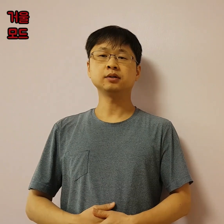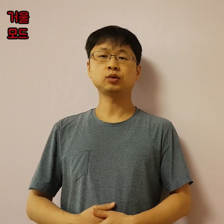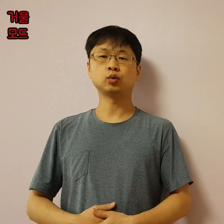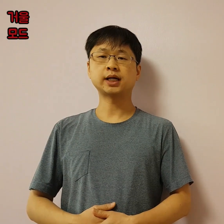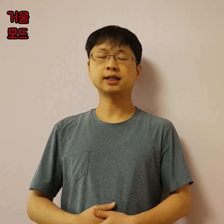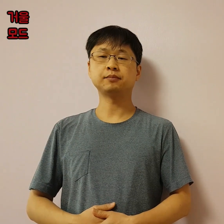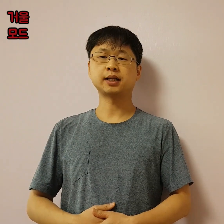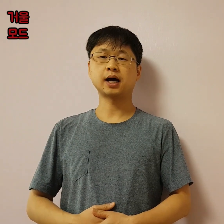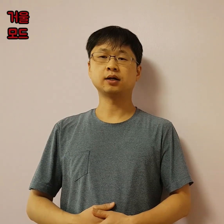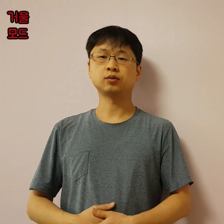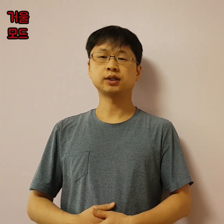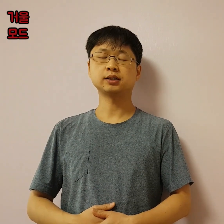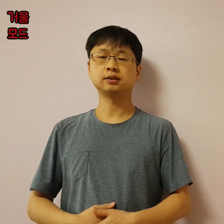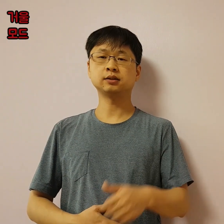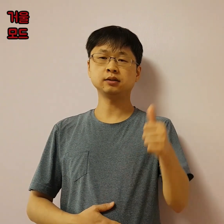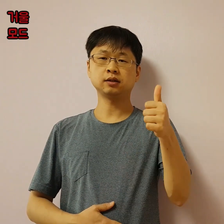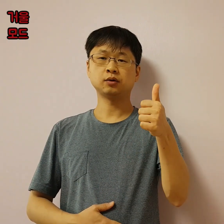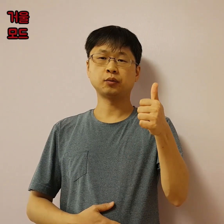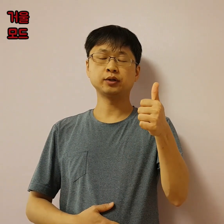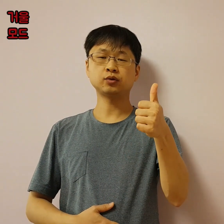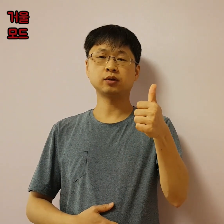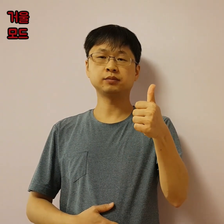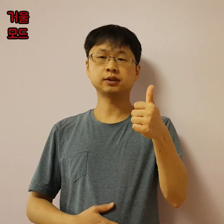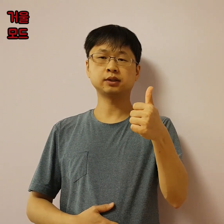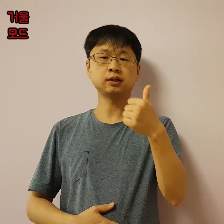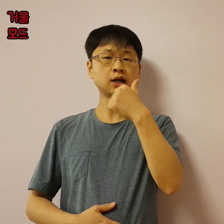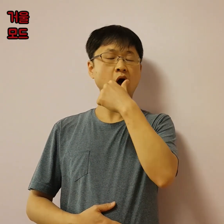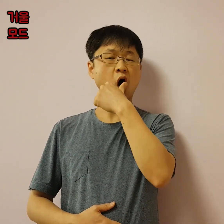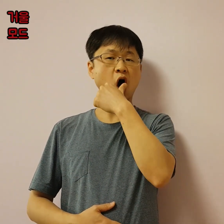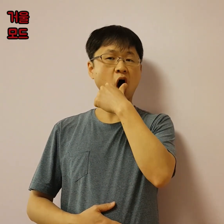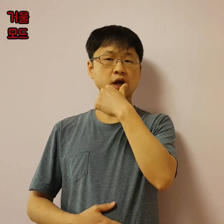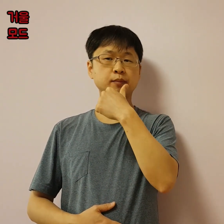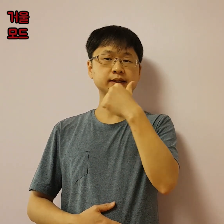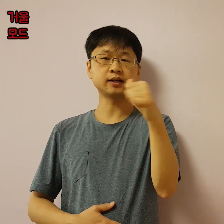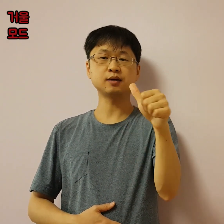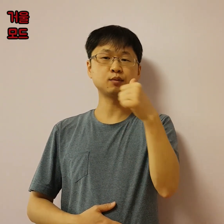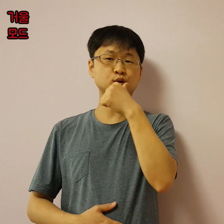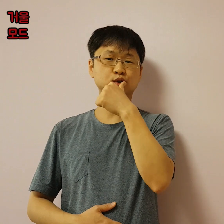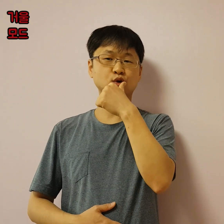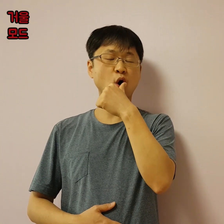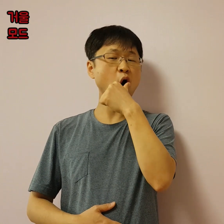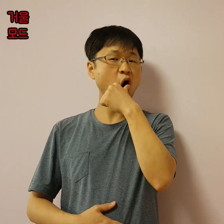다음은 도장입니다. 도장은 왼손 엄지를 입에서 입김을 불어주고